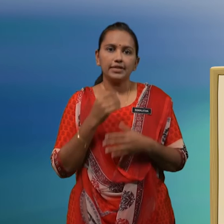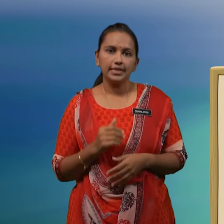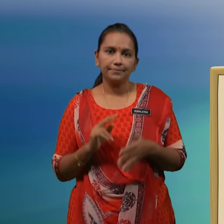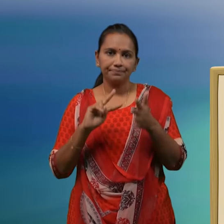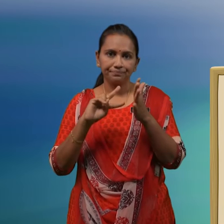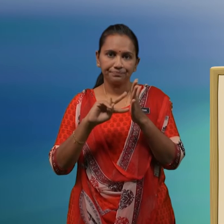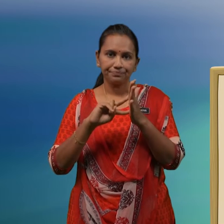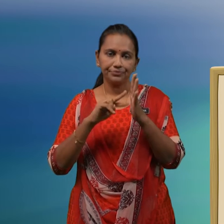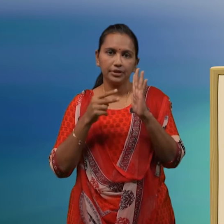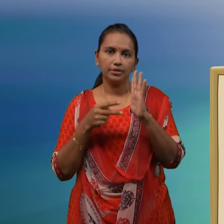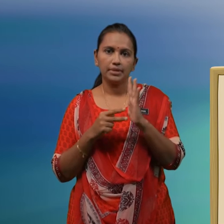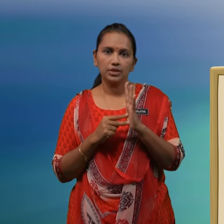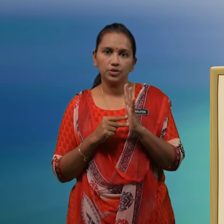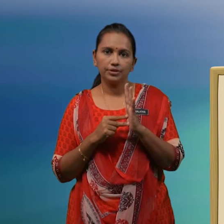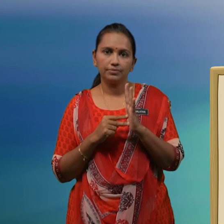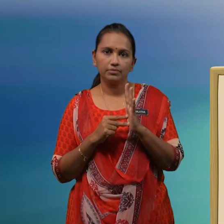Pernafasan bermaksud